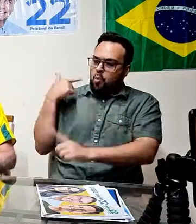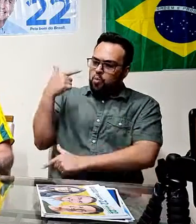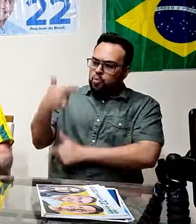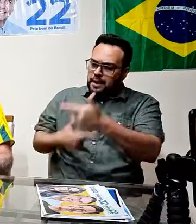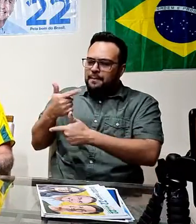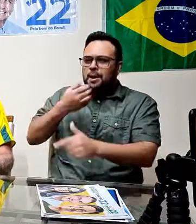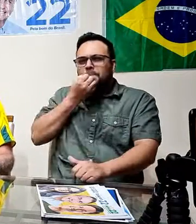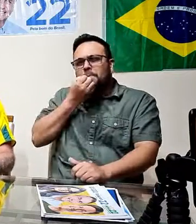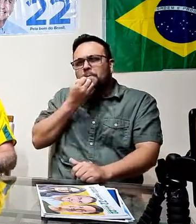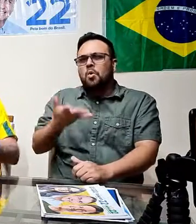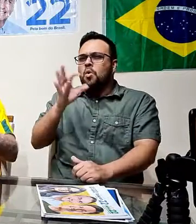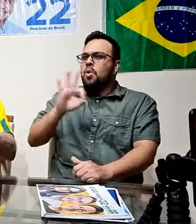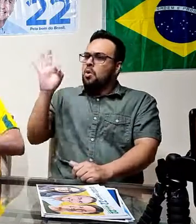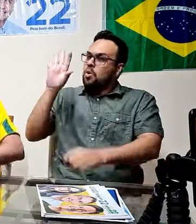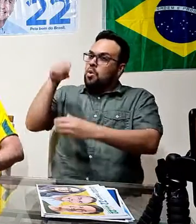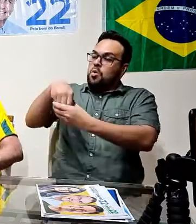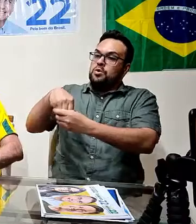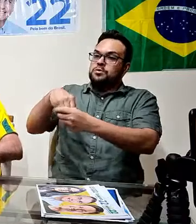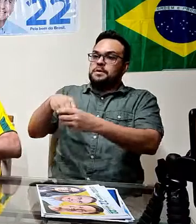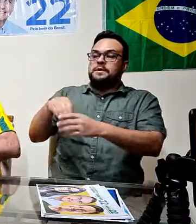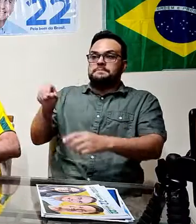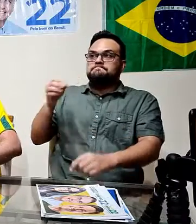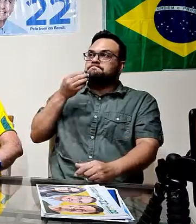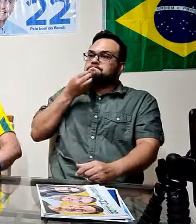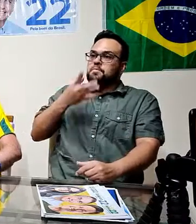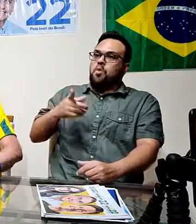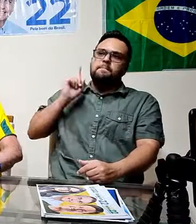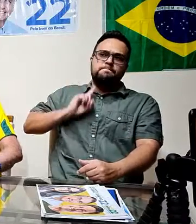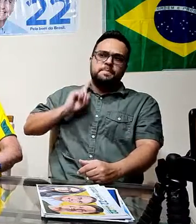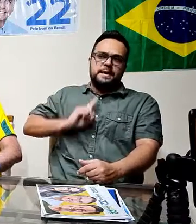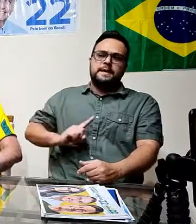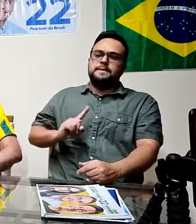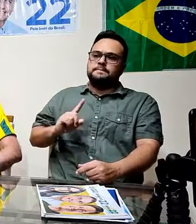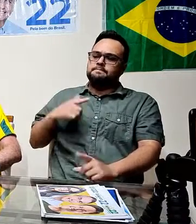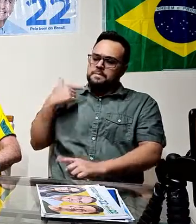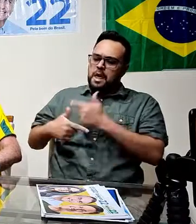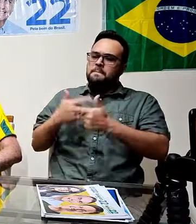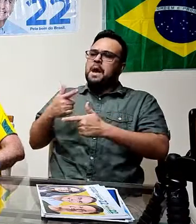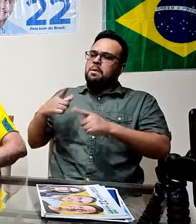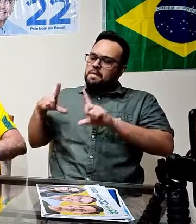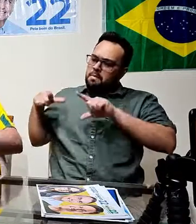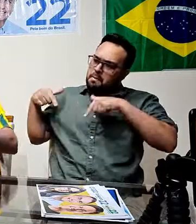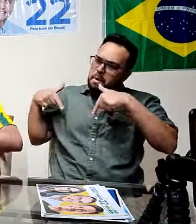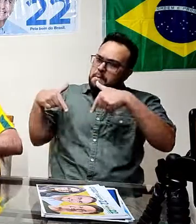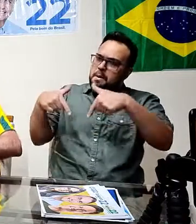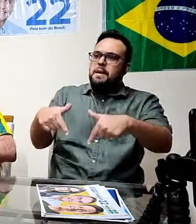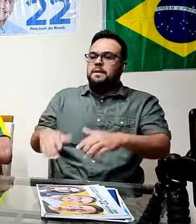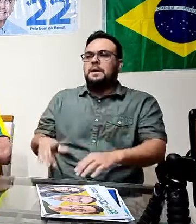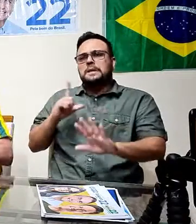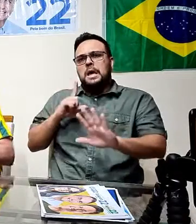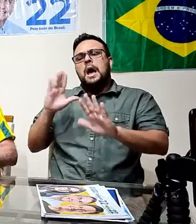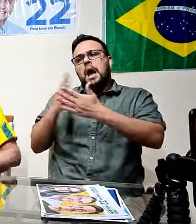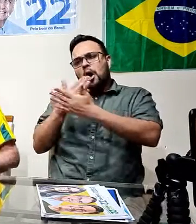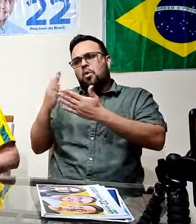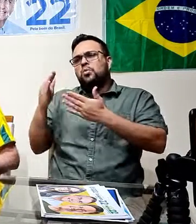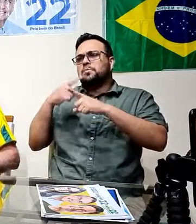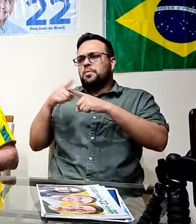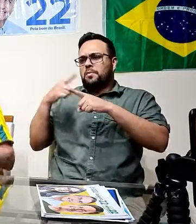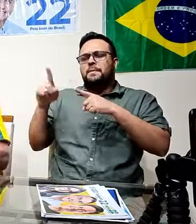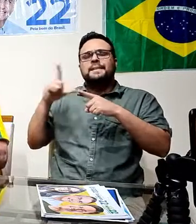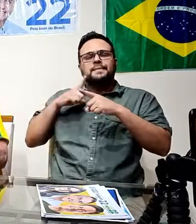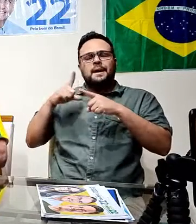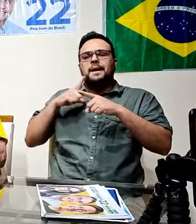bom trabalho em Minas Gerais, um bom mineiro, um trabalho em silêncio. Tá? Tem alguns problemas, como todos nós